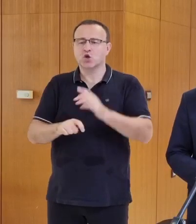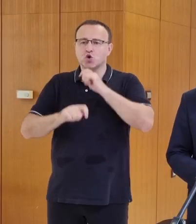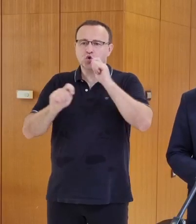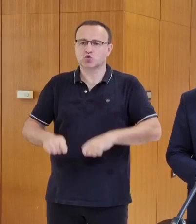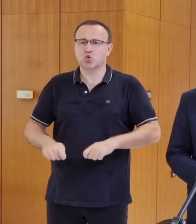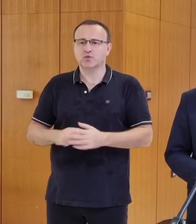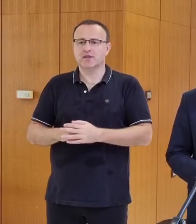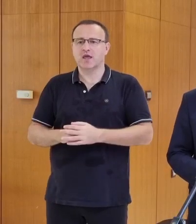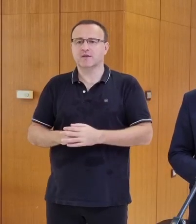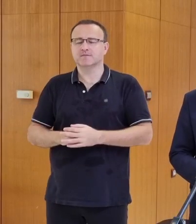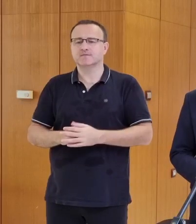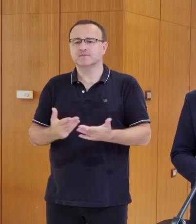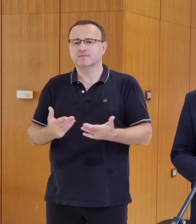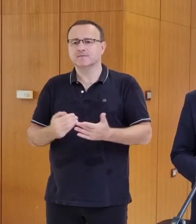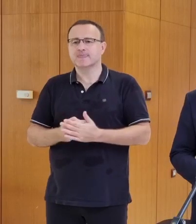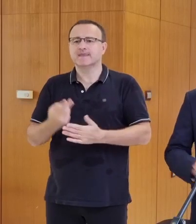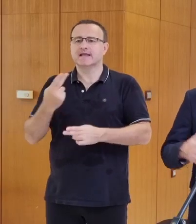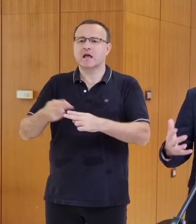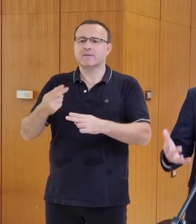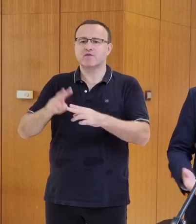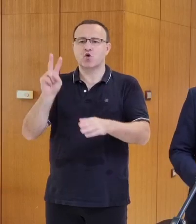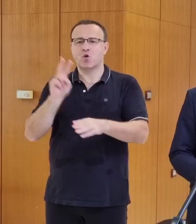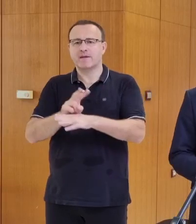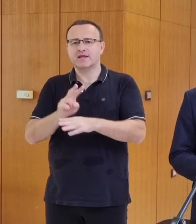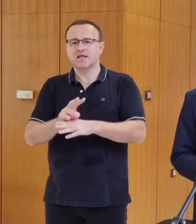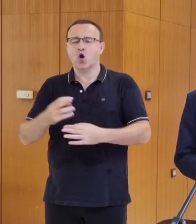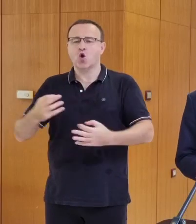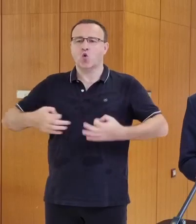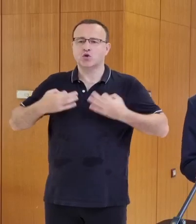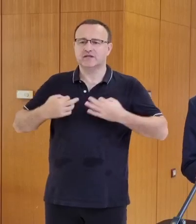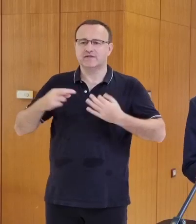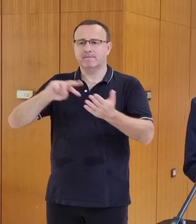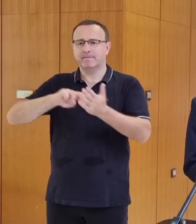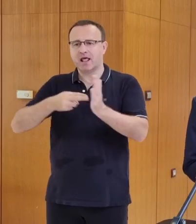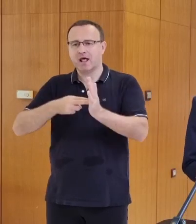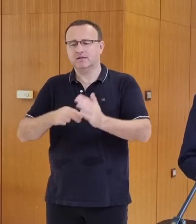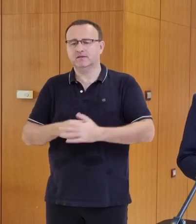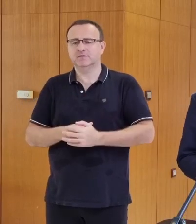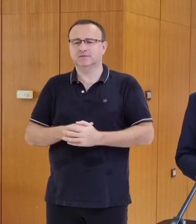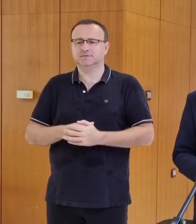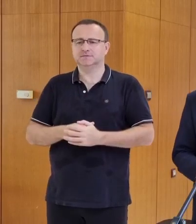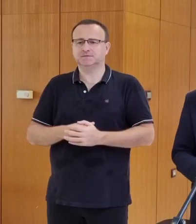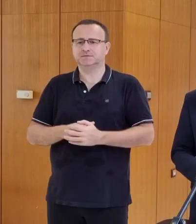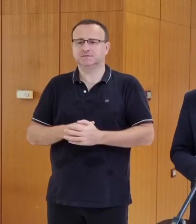jediného akcionára v, nazvime to, že nápravných opatreniach, alebo teda ozdravného plánu, akokoľvek to nazvete.